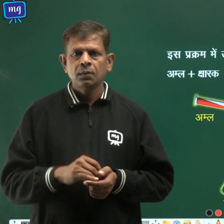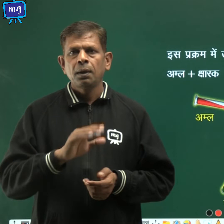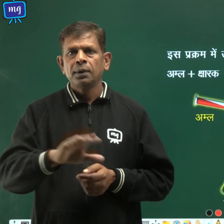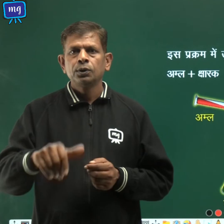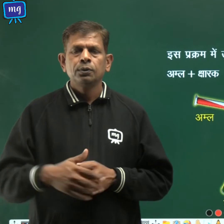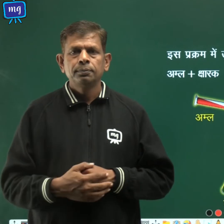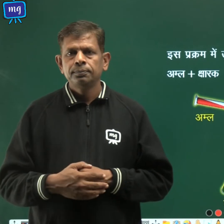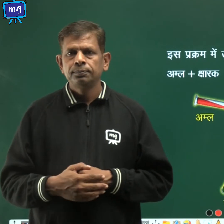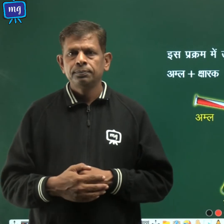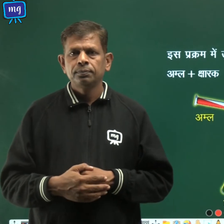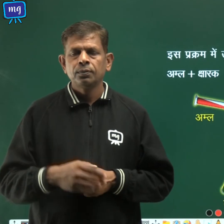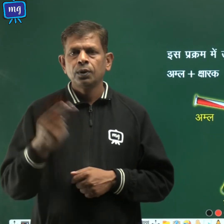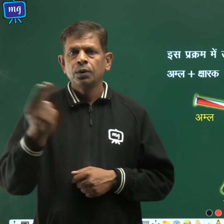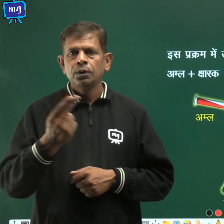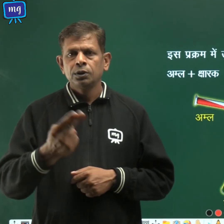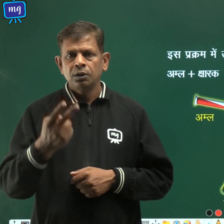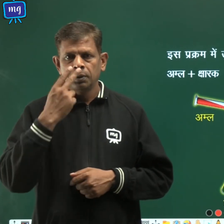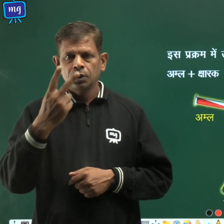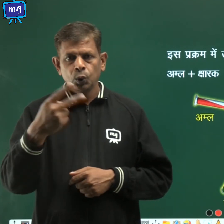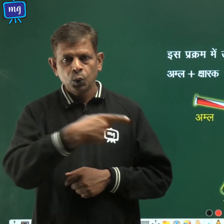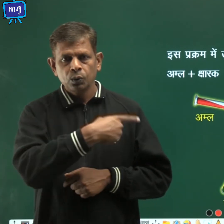बच्चों, चित्र में देखिए,